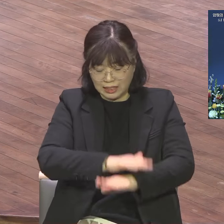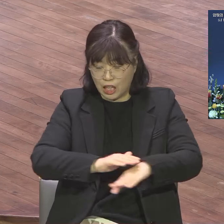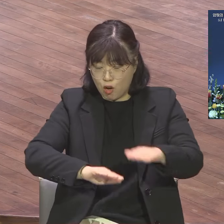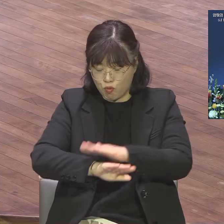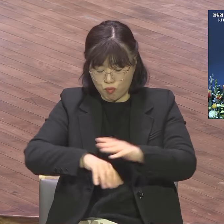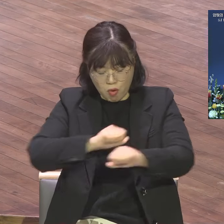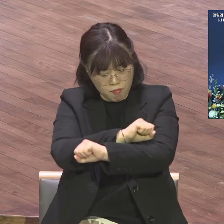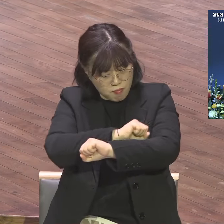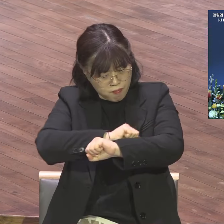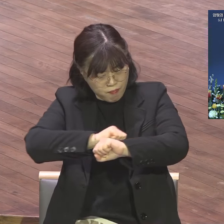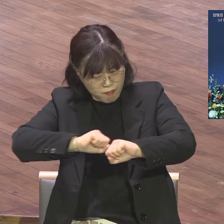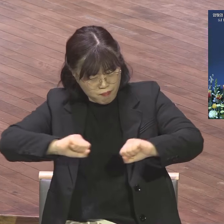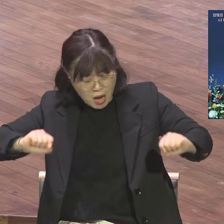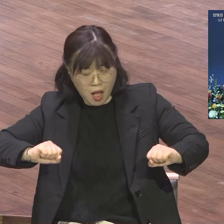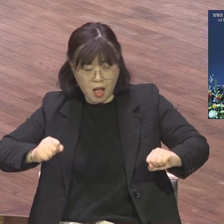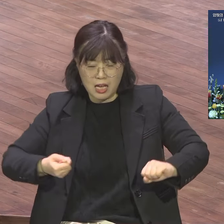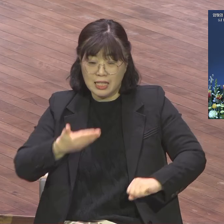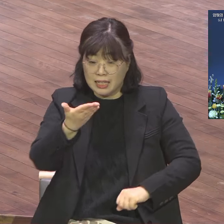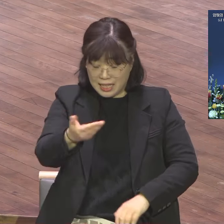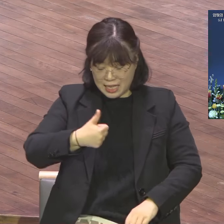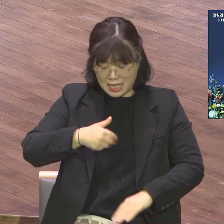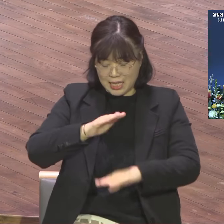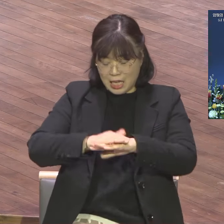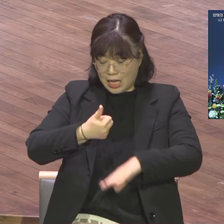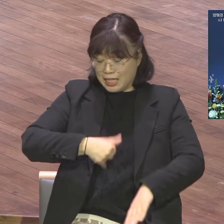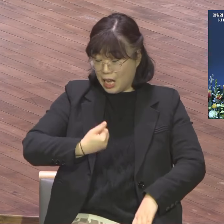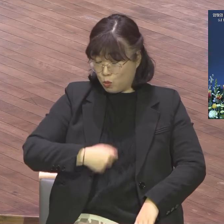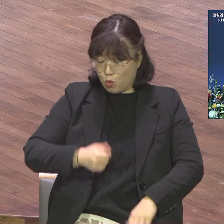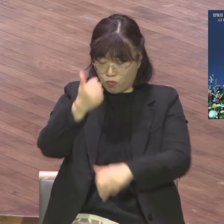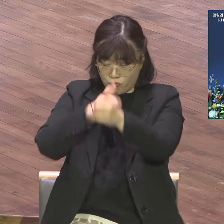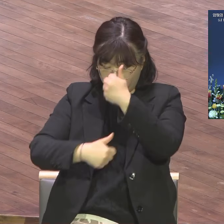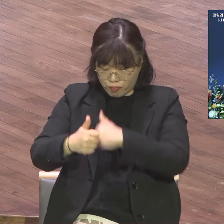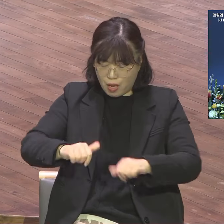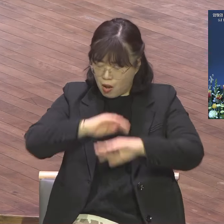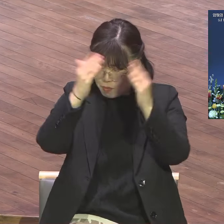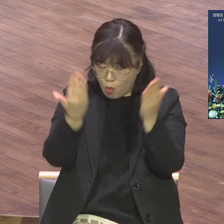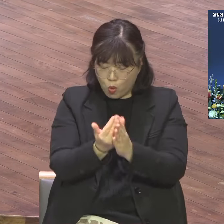열방을 얻으며 황폐한 성읍들은 사람 살 곳이 될 것이다.